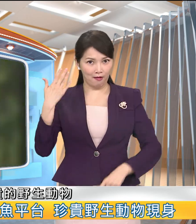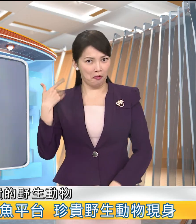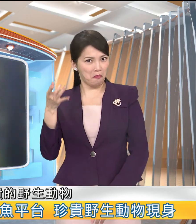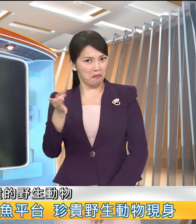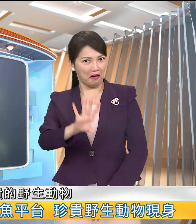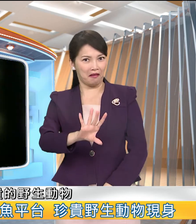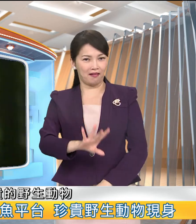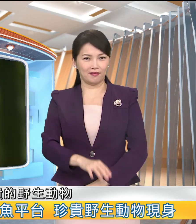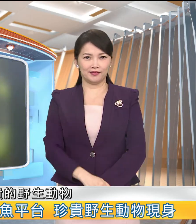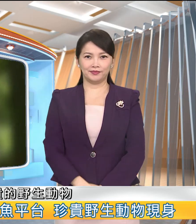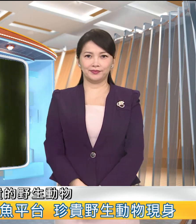生动物。